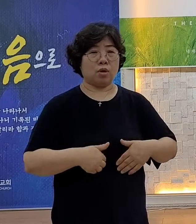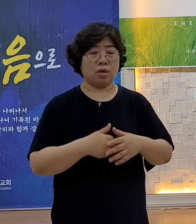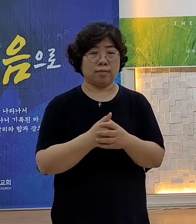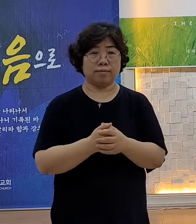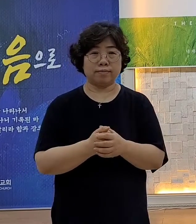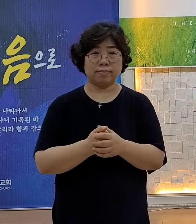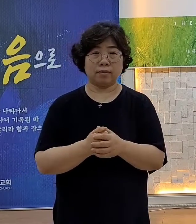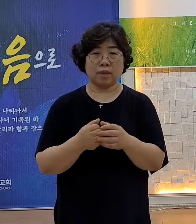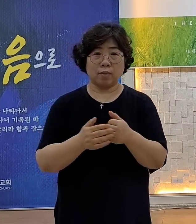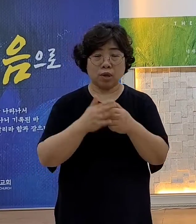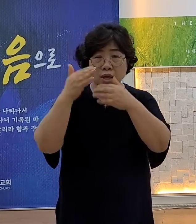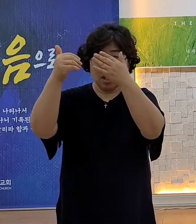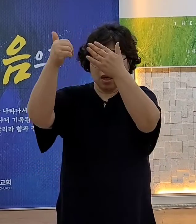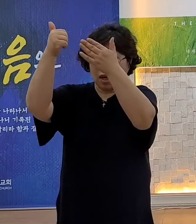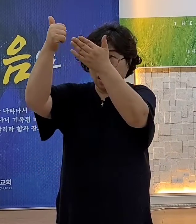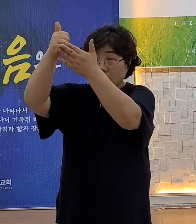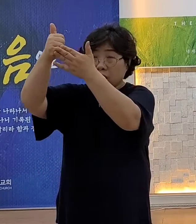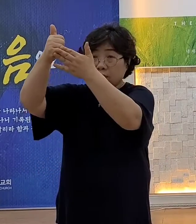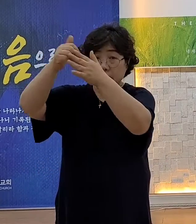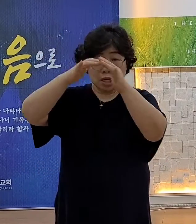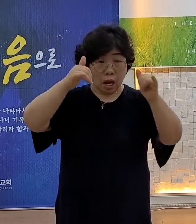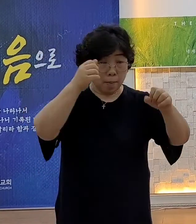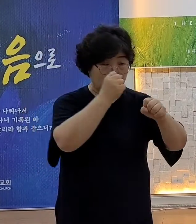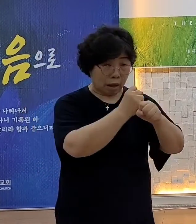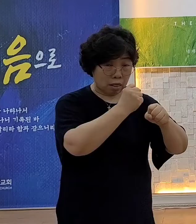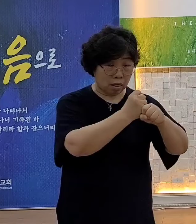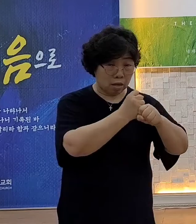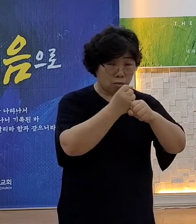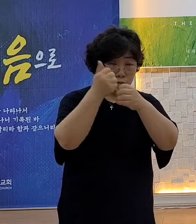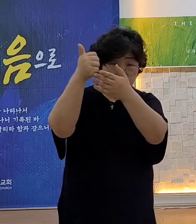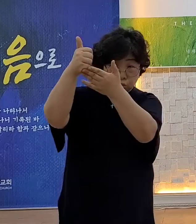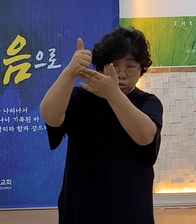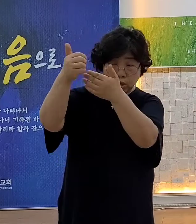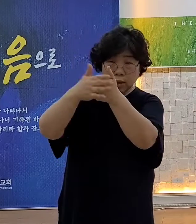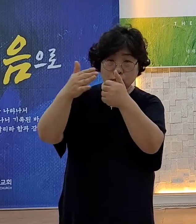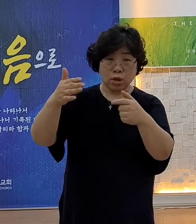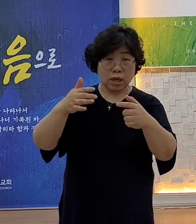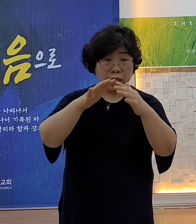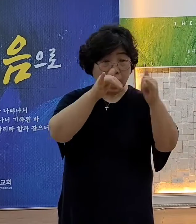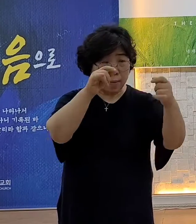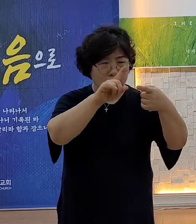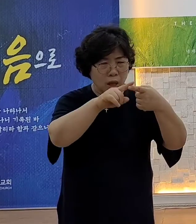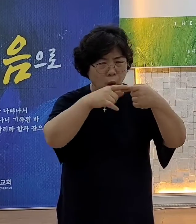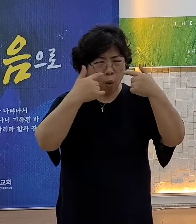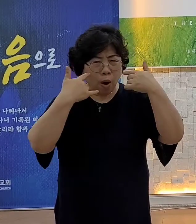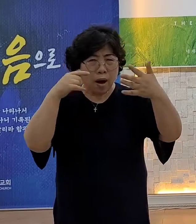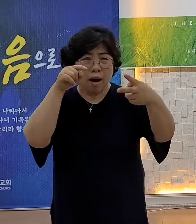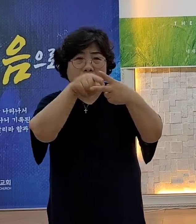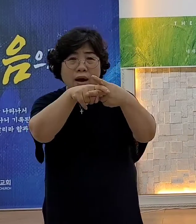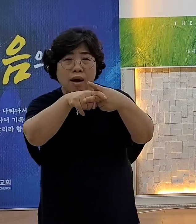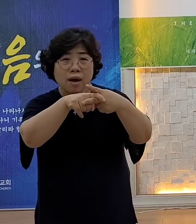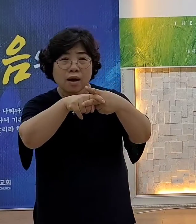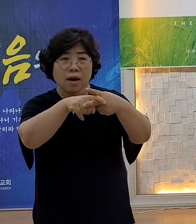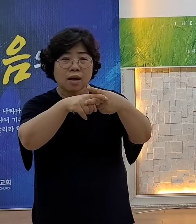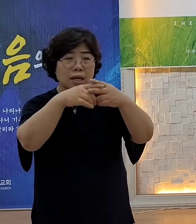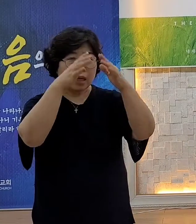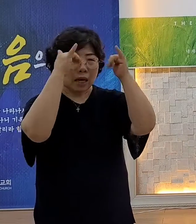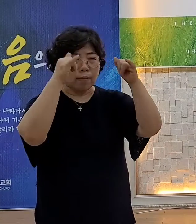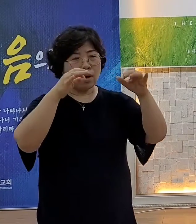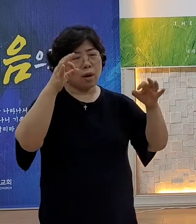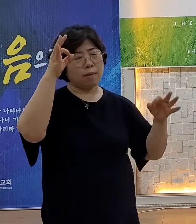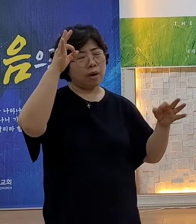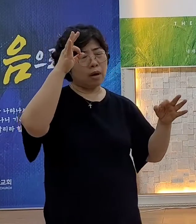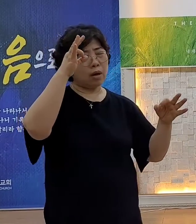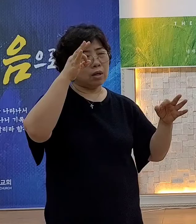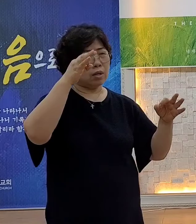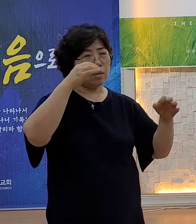하나님은 우리 인간을 만드신 분이기 때문에 우리의 생리를 정확하게 하십니다. 우리는 내버려두면 잊어버리는